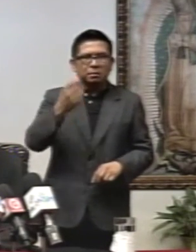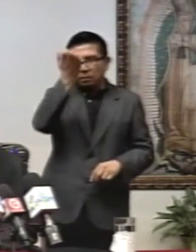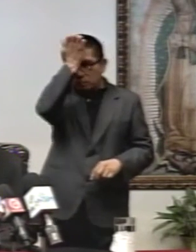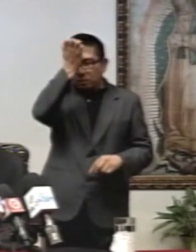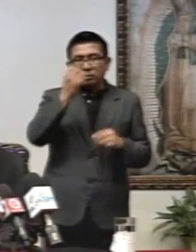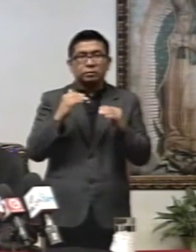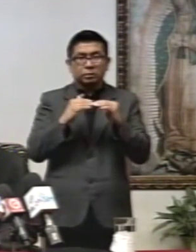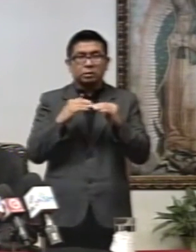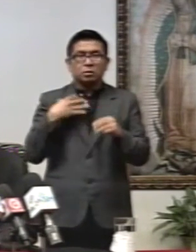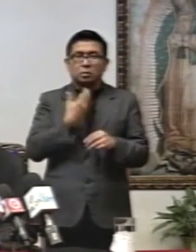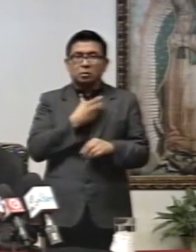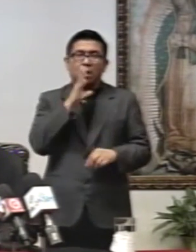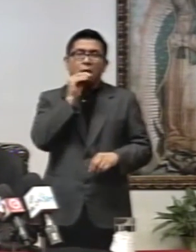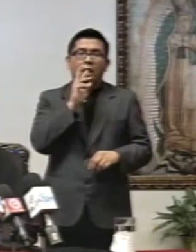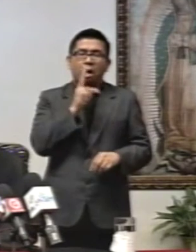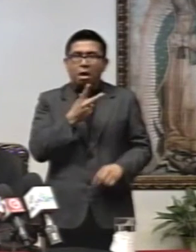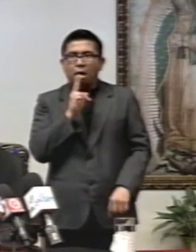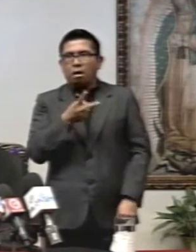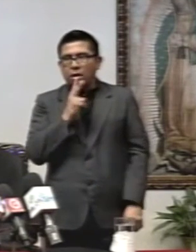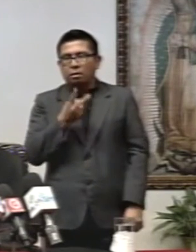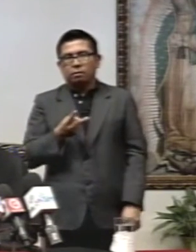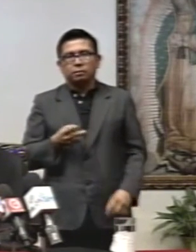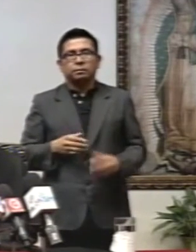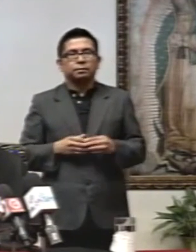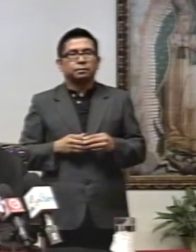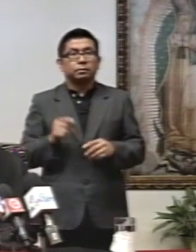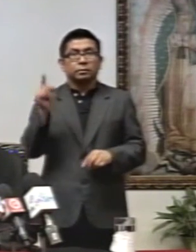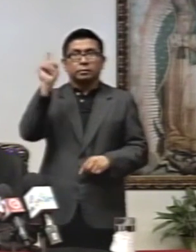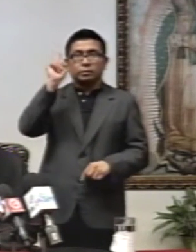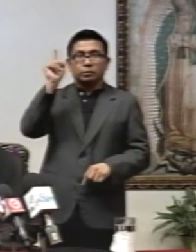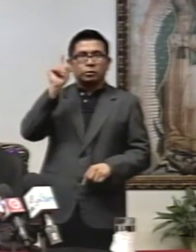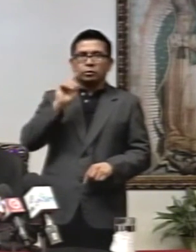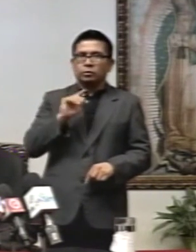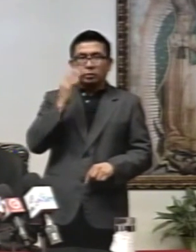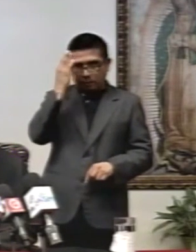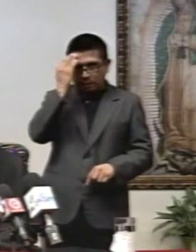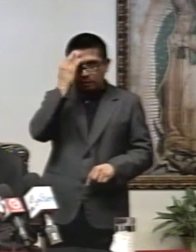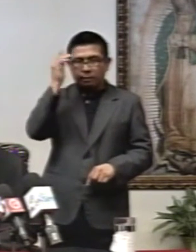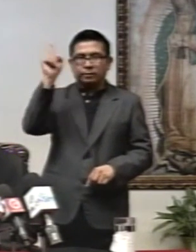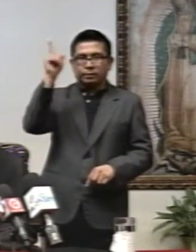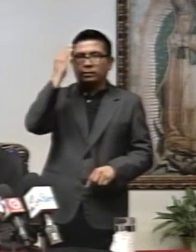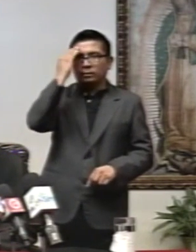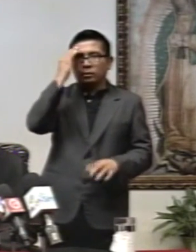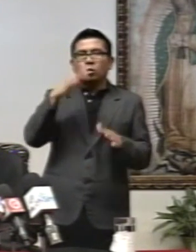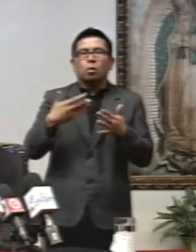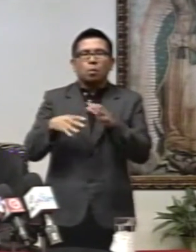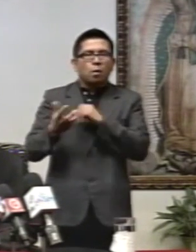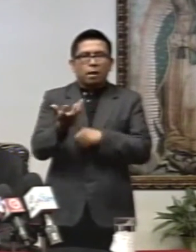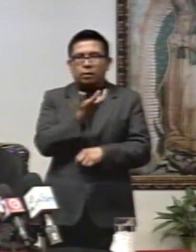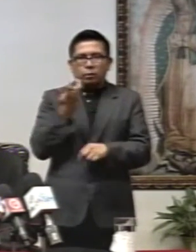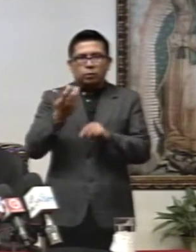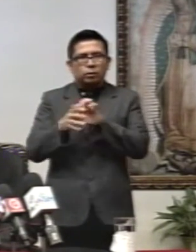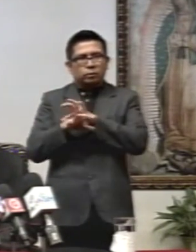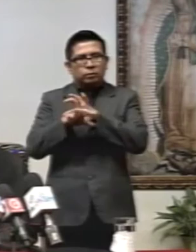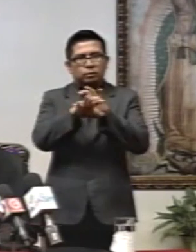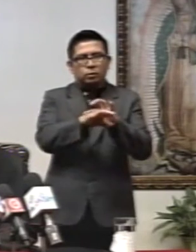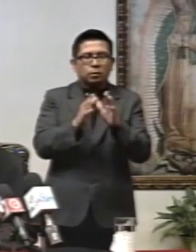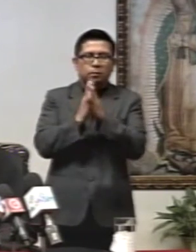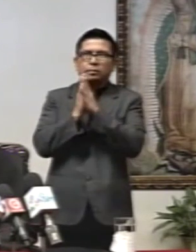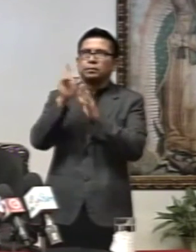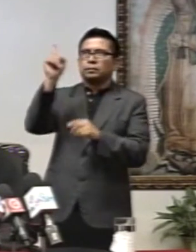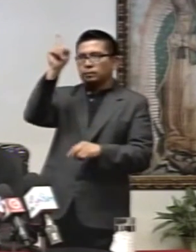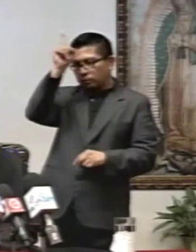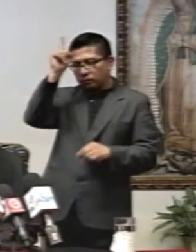veces decimos una cosa y después otra, pero Dios sabe cómo nos lleva a todos. Pidámosle al Señor,